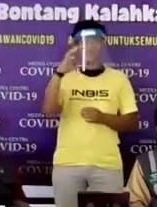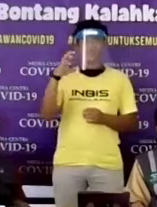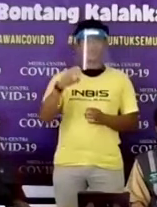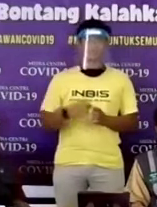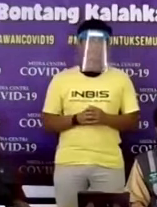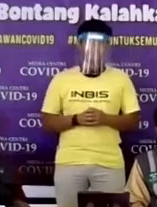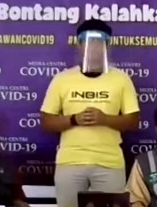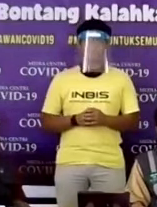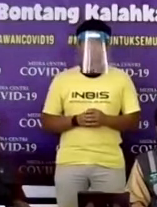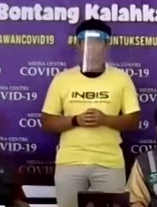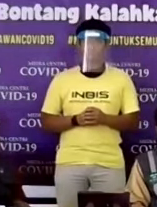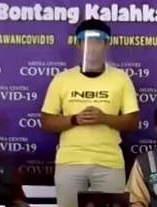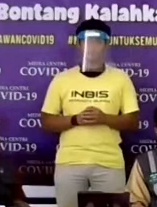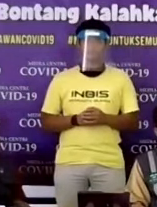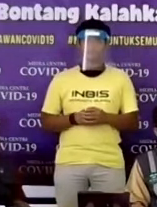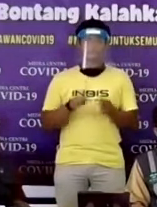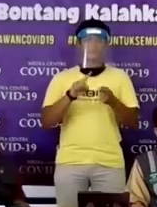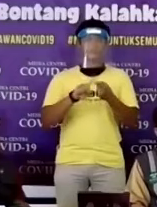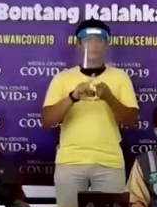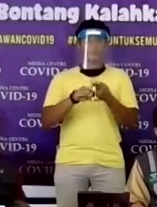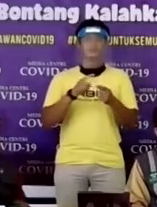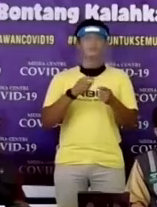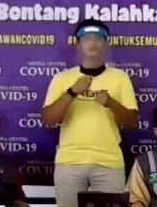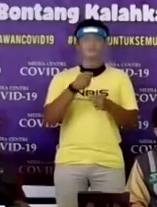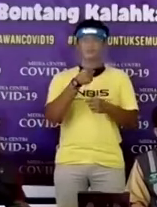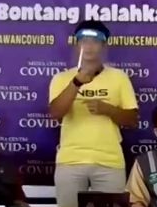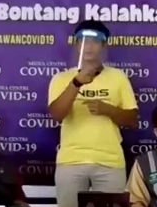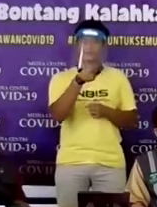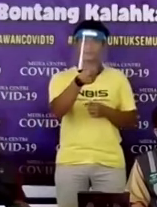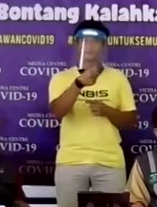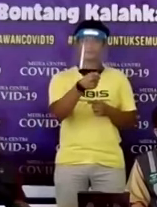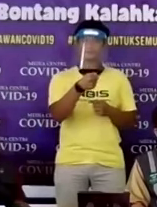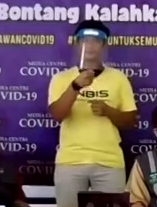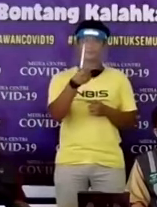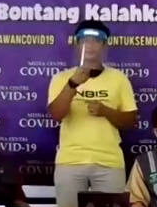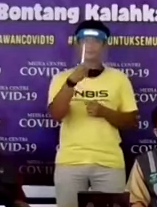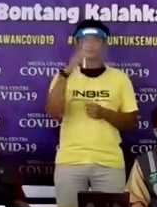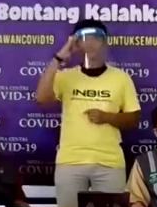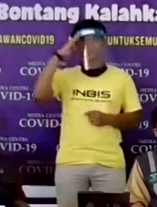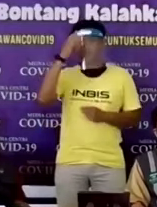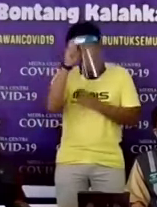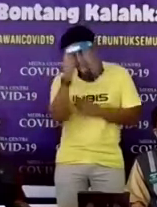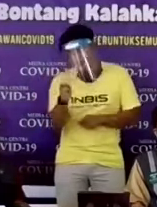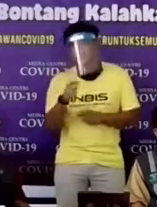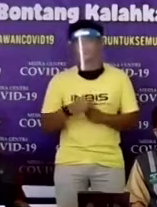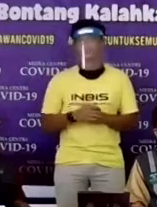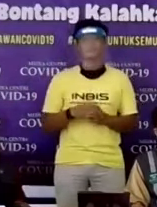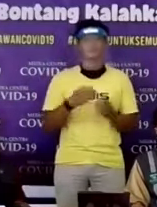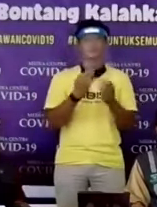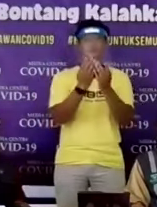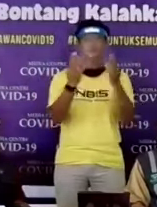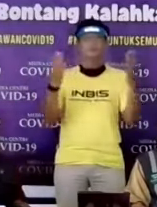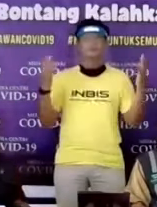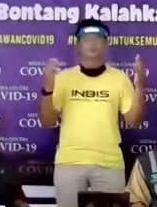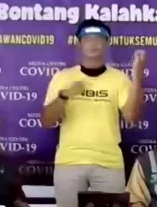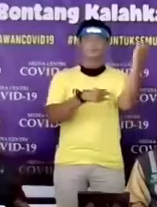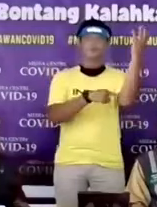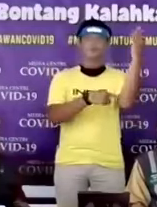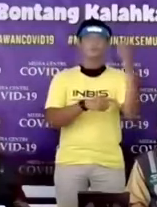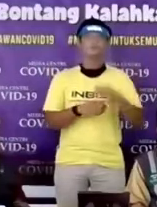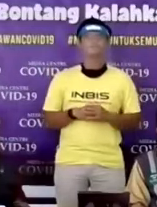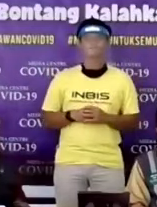jurnalis yang kami hormati dan kami banggakan serta seluruh warga masyarakat bontang dimanapun berada